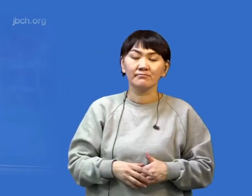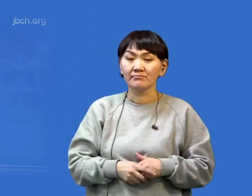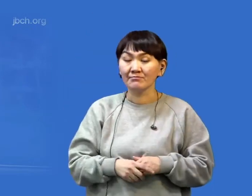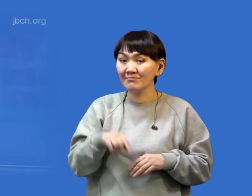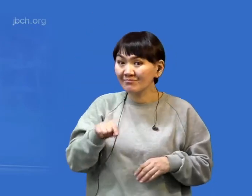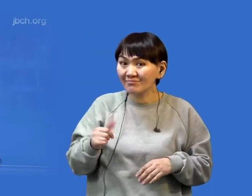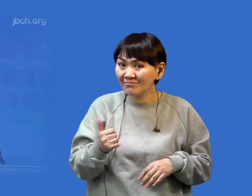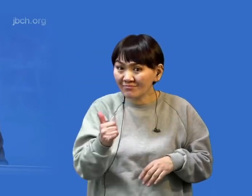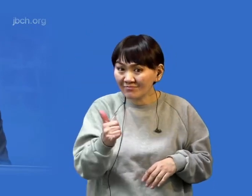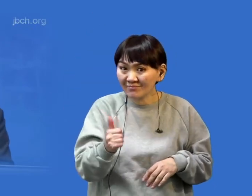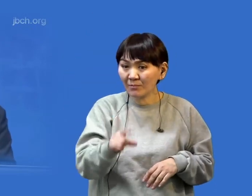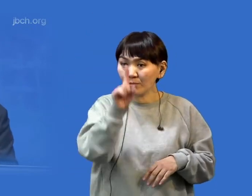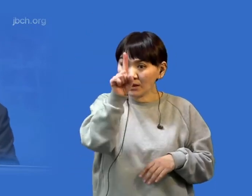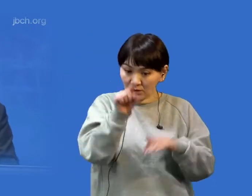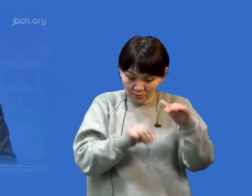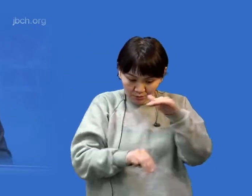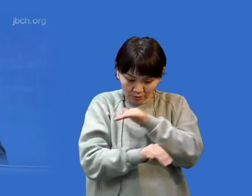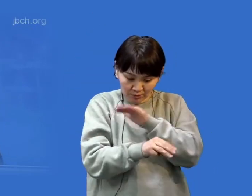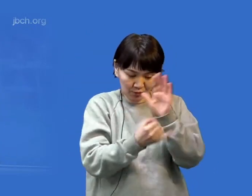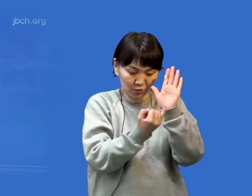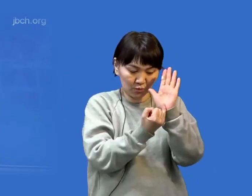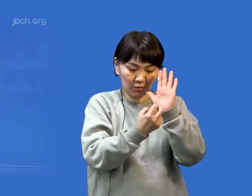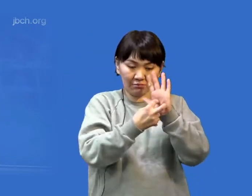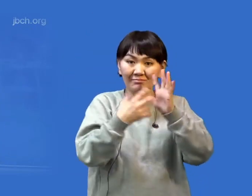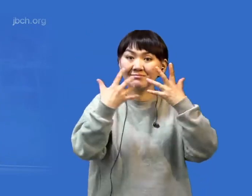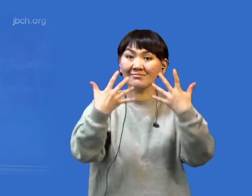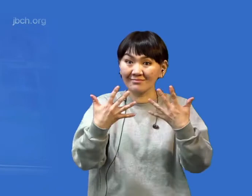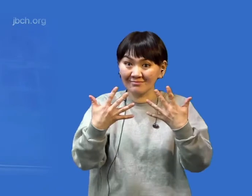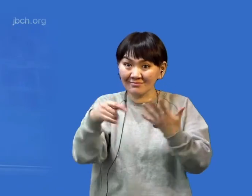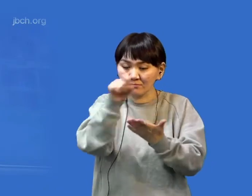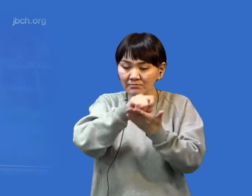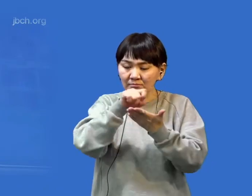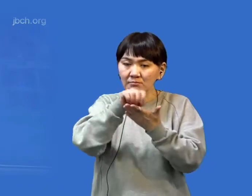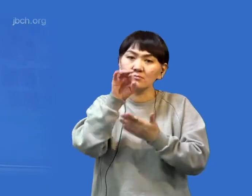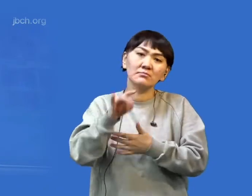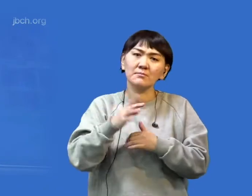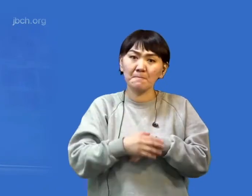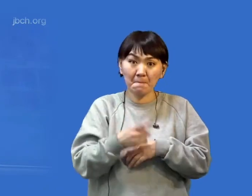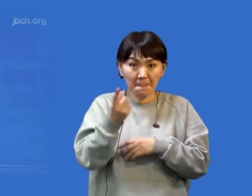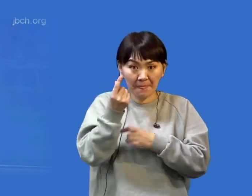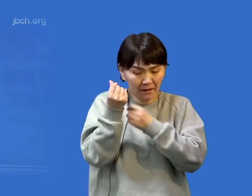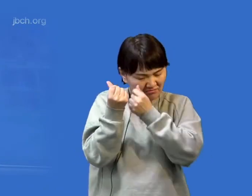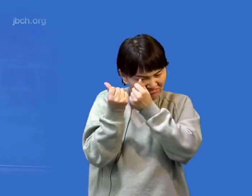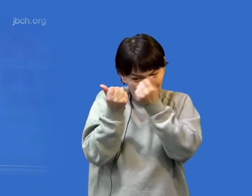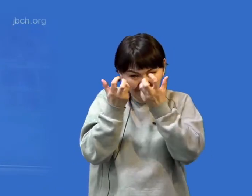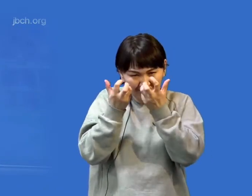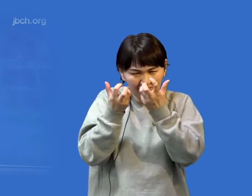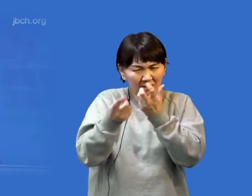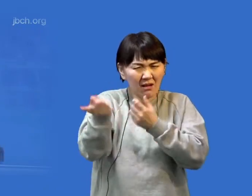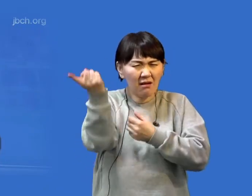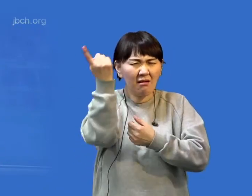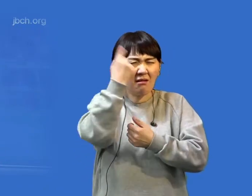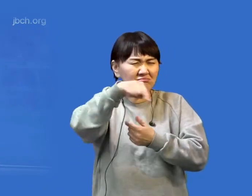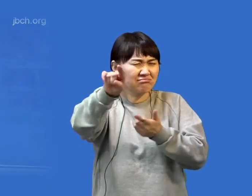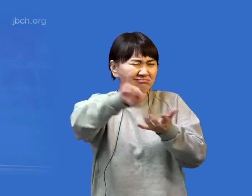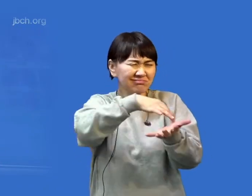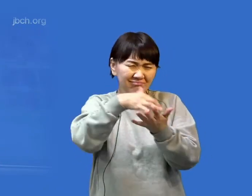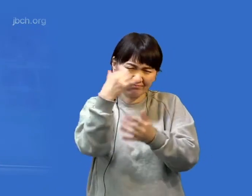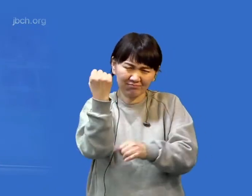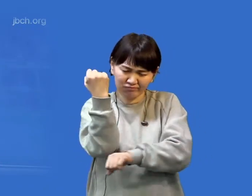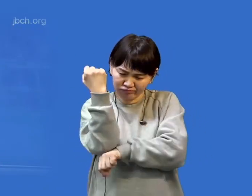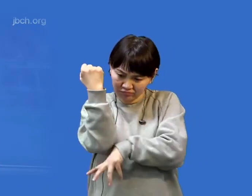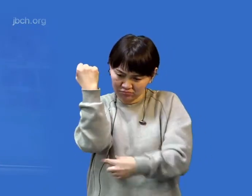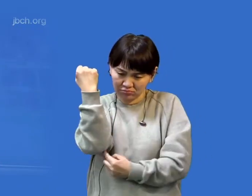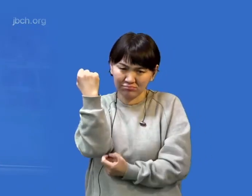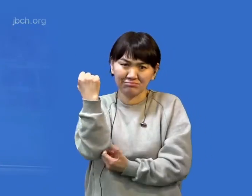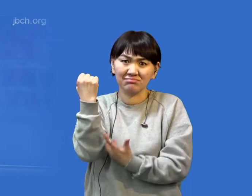Тэгм учраас 1-р Тимотей 6:10 дээрээс харуул. Мөнгөнд дурлах нь хамаг модын үндэс мөн. Шунсан зарим нь итгэлээсөө